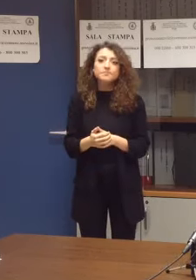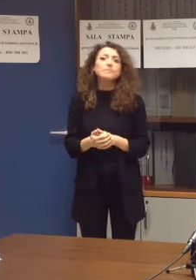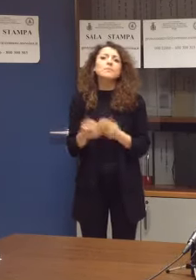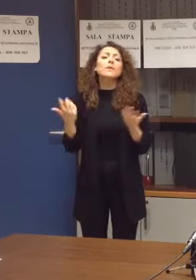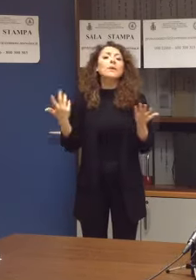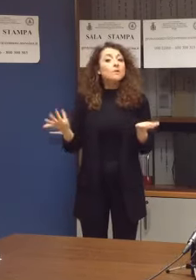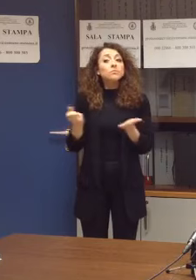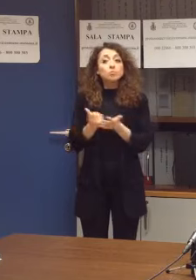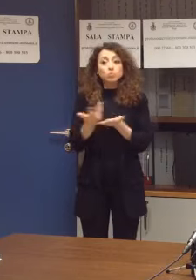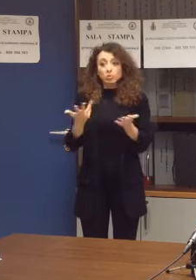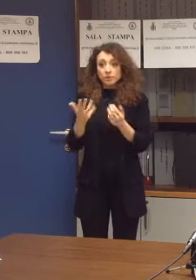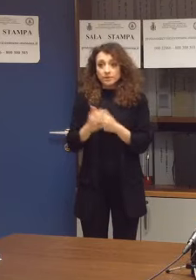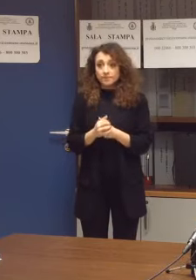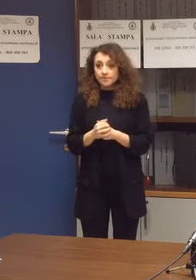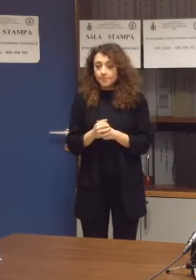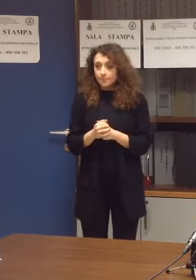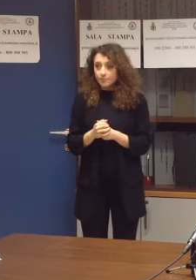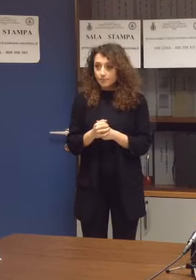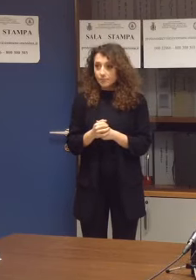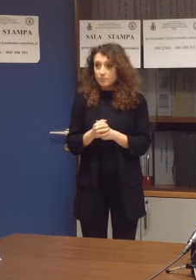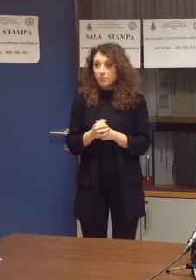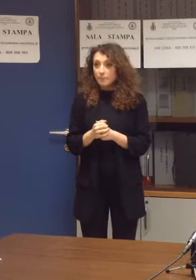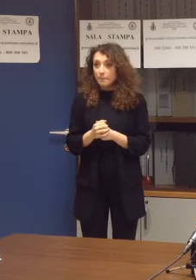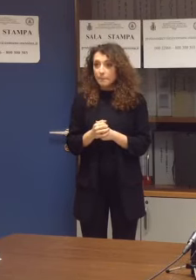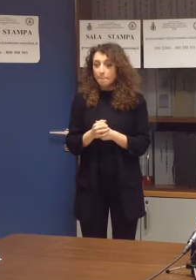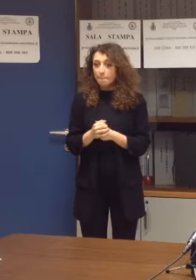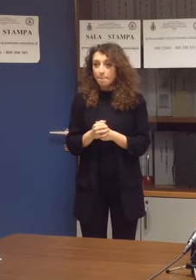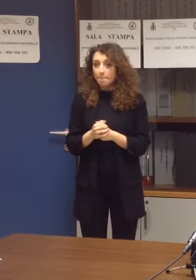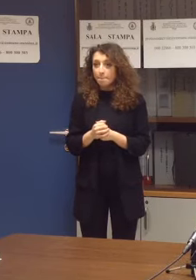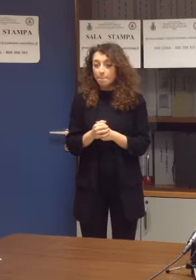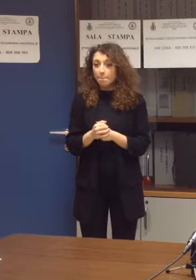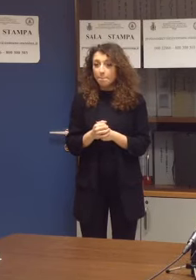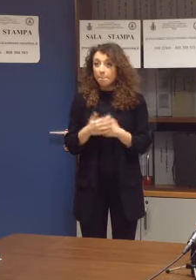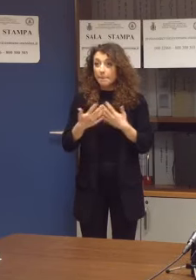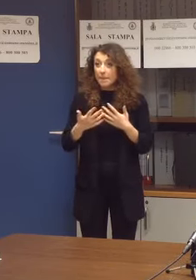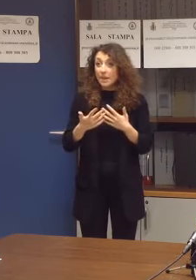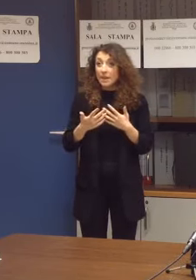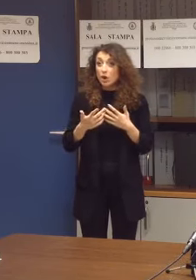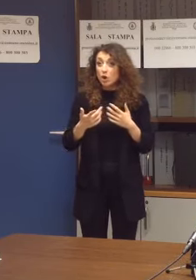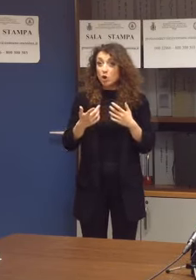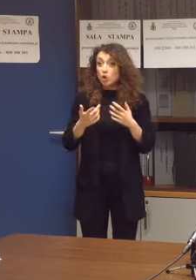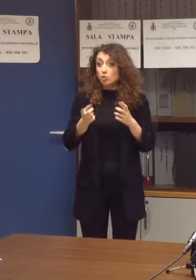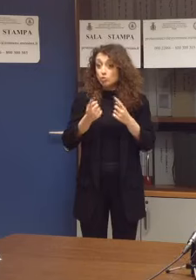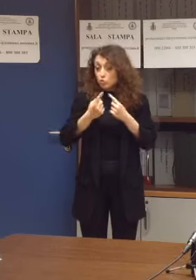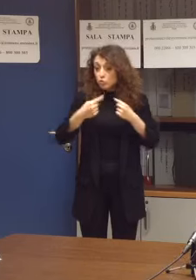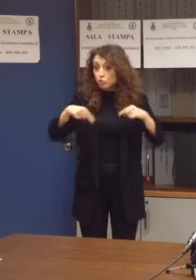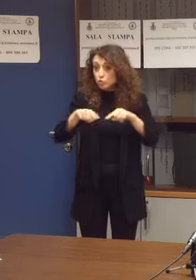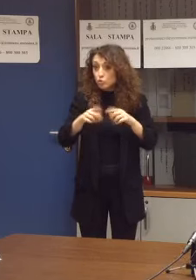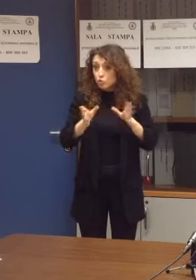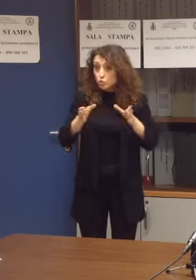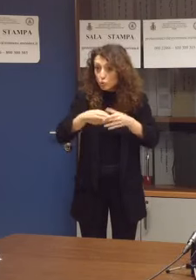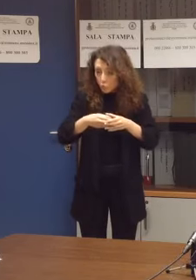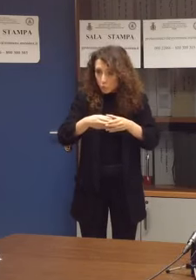succede? Viene fatta la delibera di giunta che